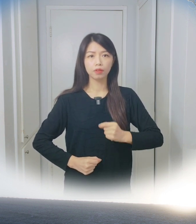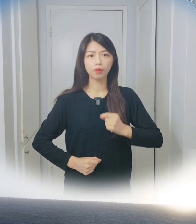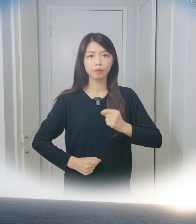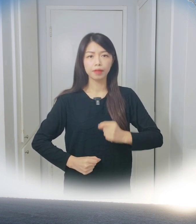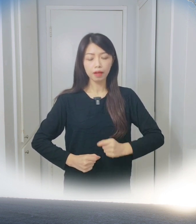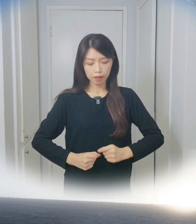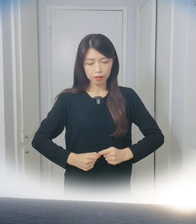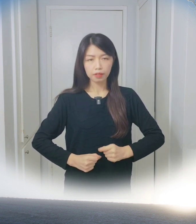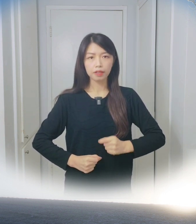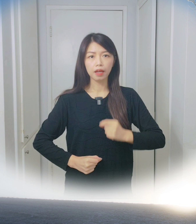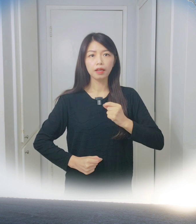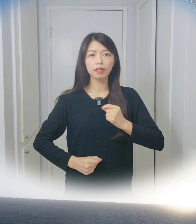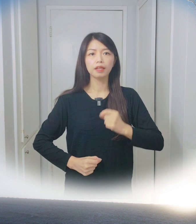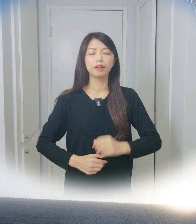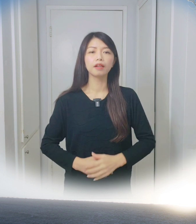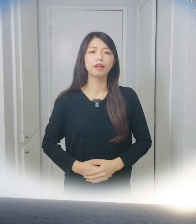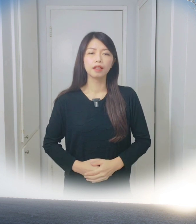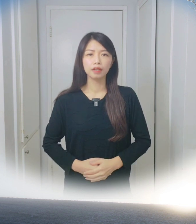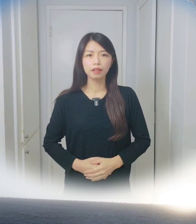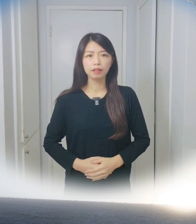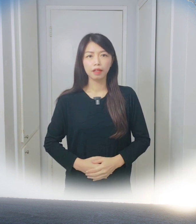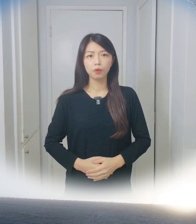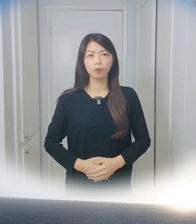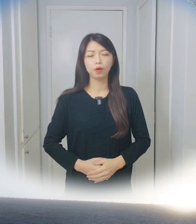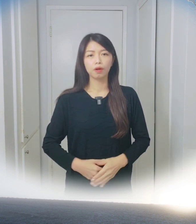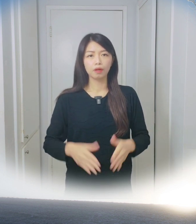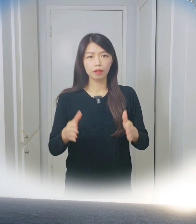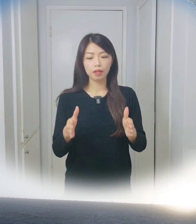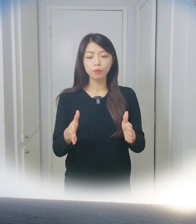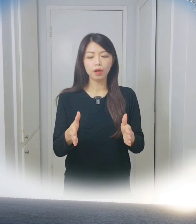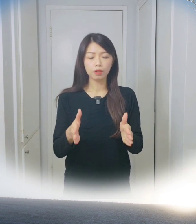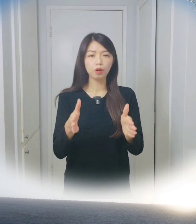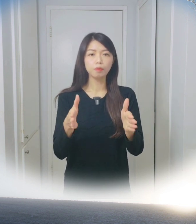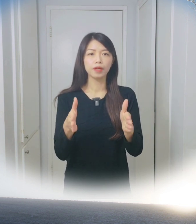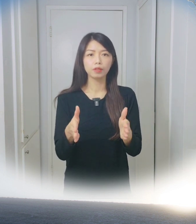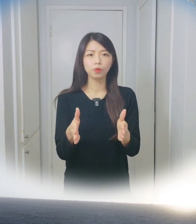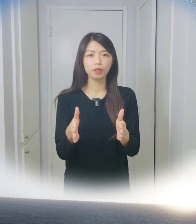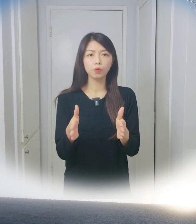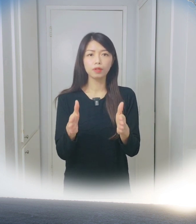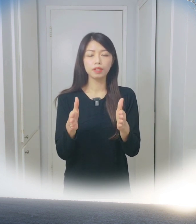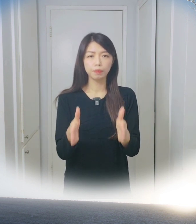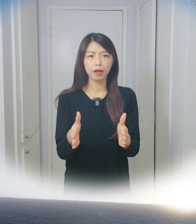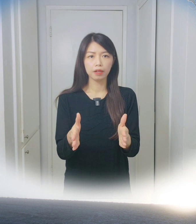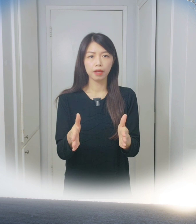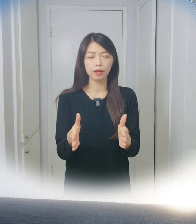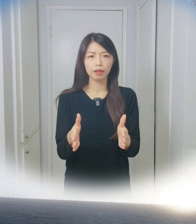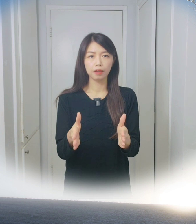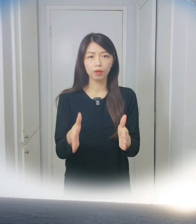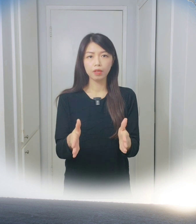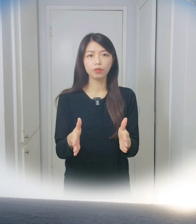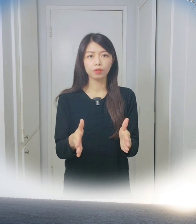의라고 하는 뜻의 수어가 됩니다. 의의 길은 그대로 길 모양처럼 양손을 손끝이 앞을